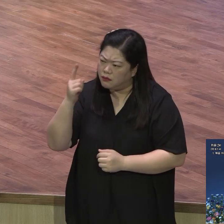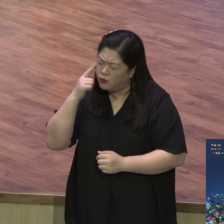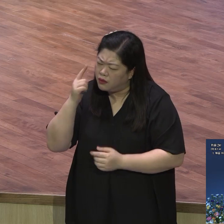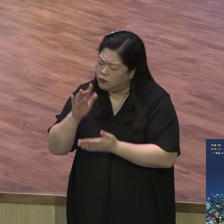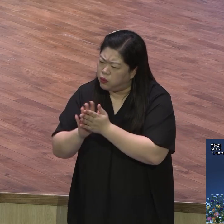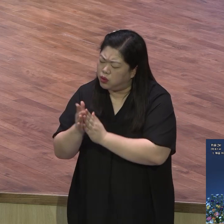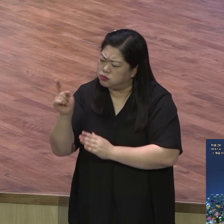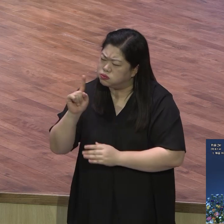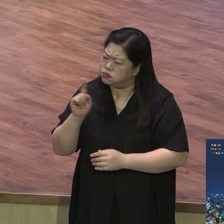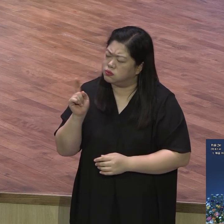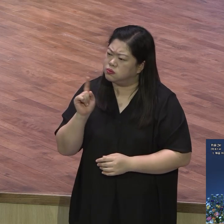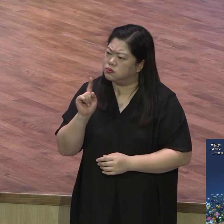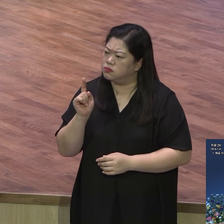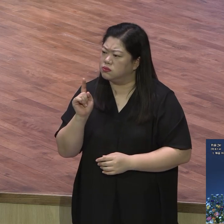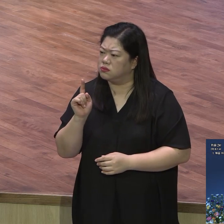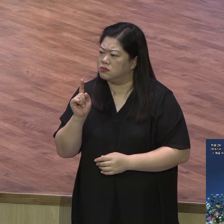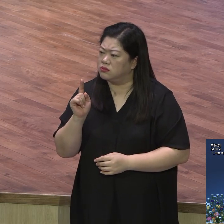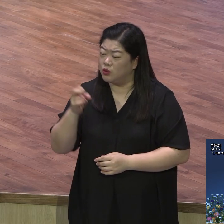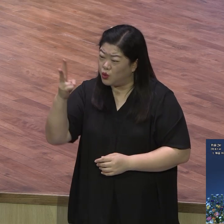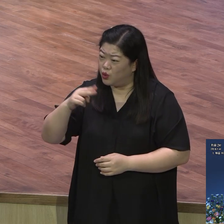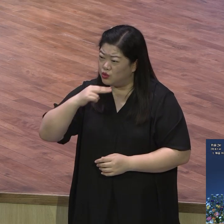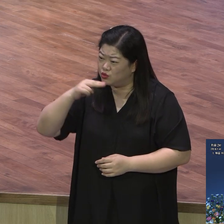그렇게 내 슬픔 마시다가 술을 안 마셔.